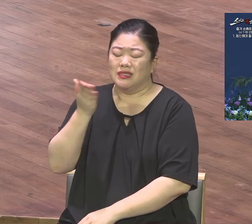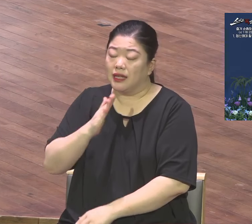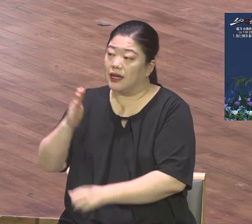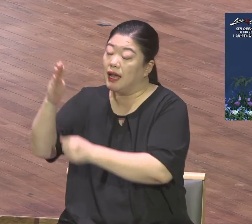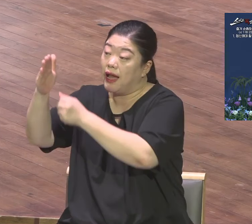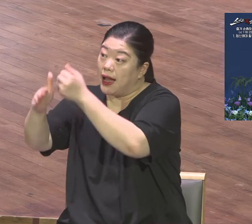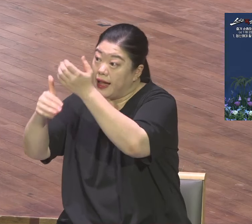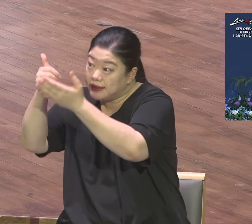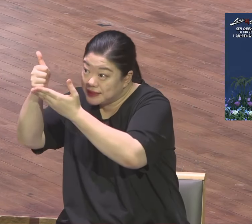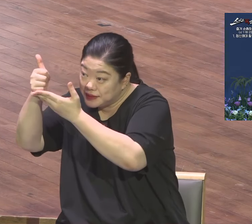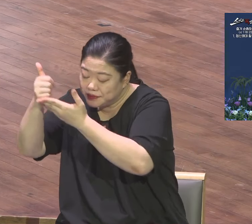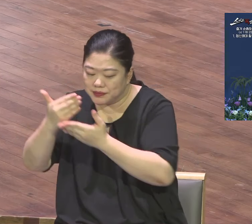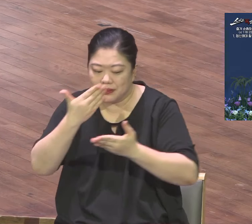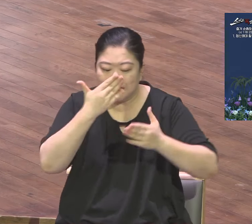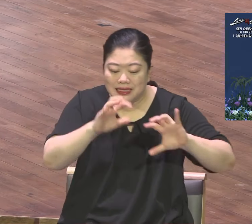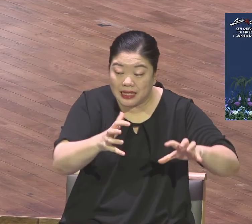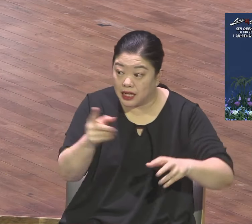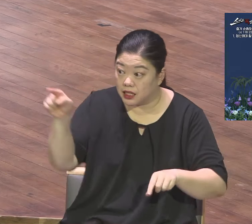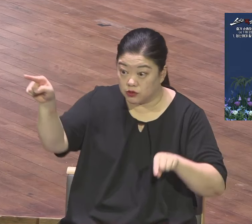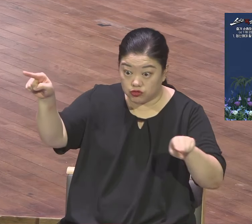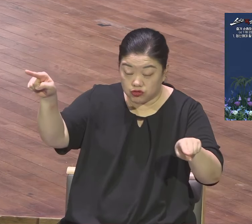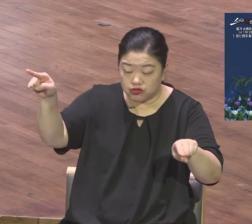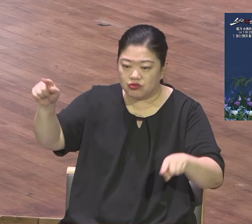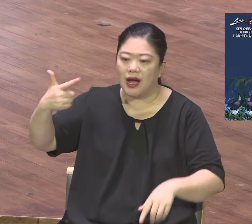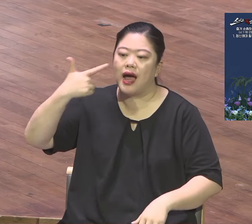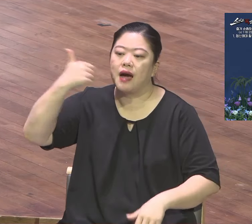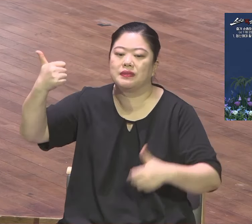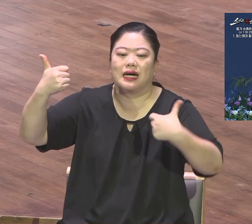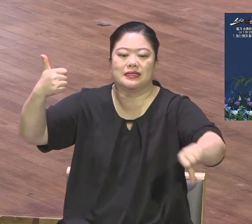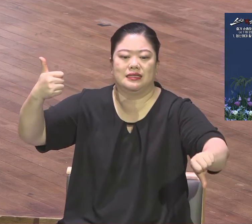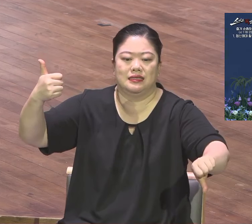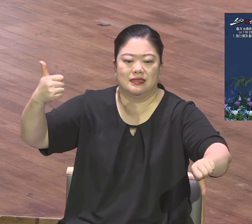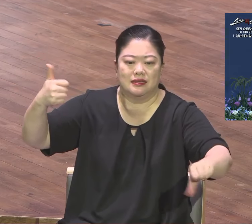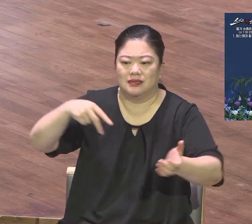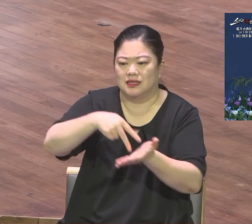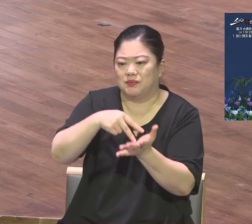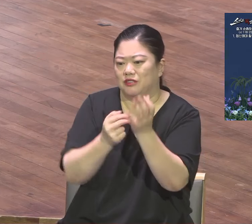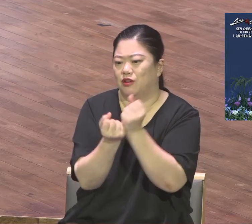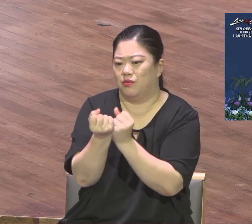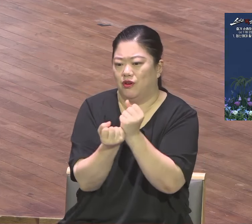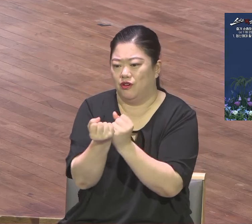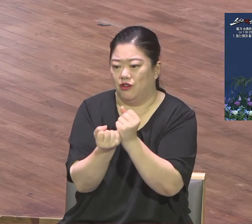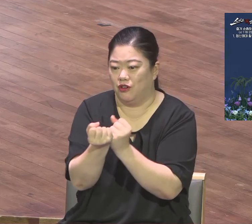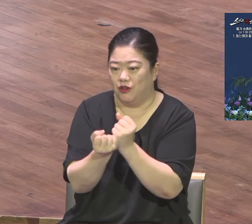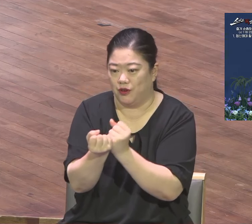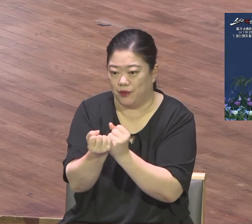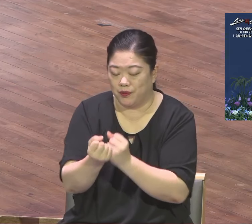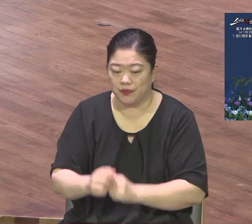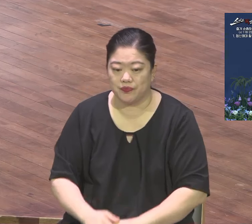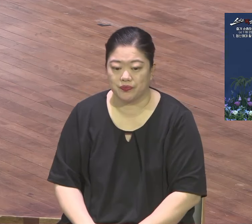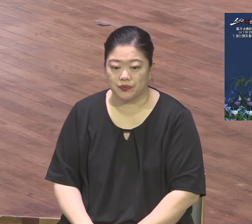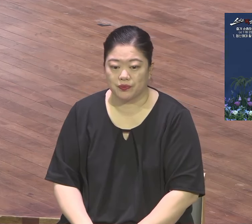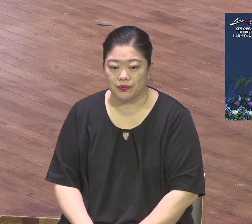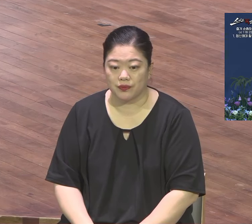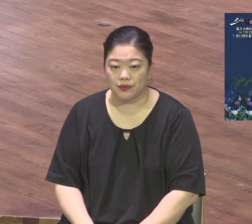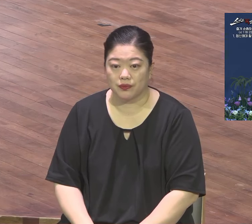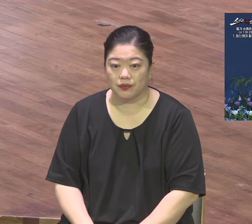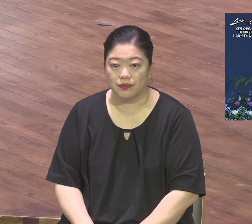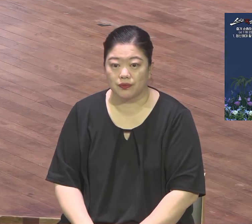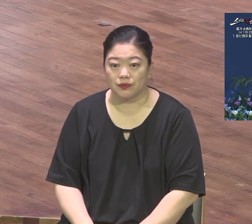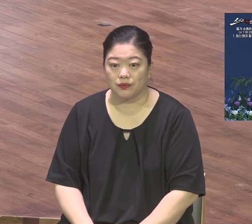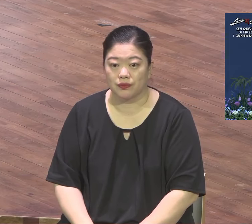관계로. 자, 유다 백성들이 패역한 상태를 지금 밝히고 있는데 5절에 보니까 너희가 어찌하여 매를